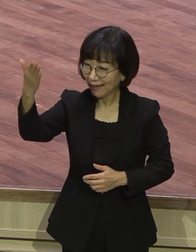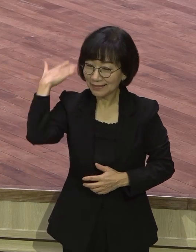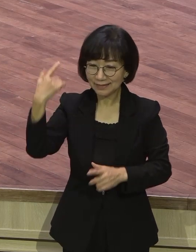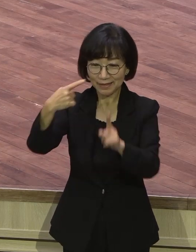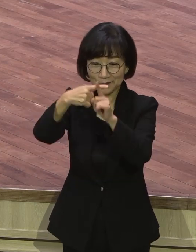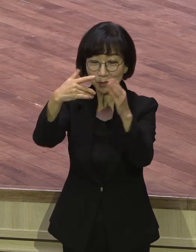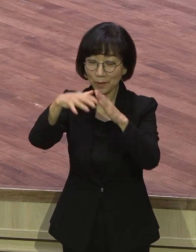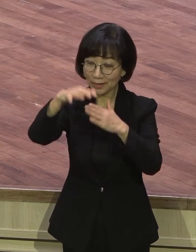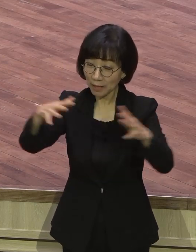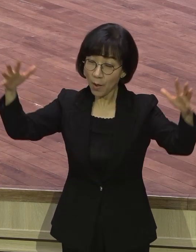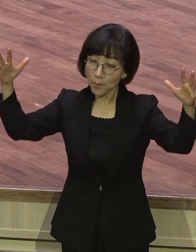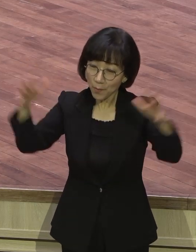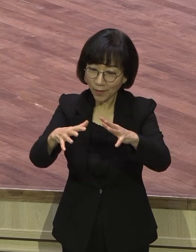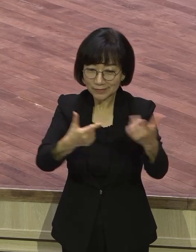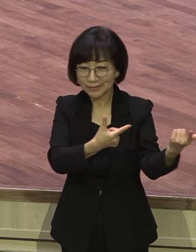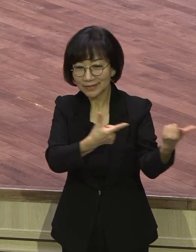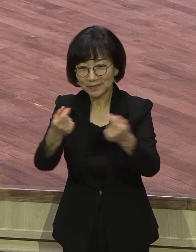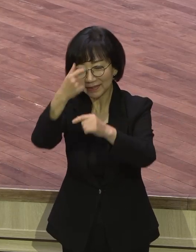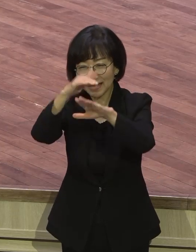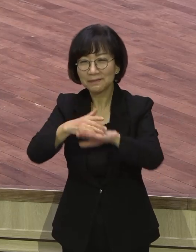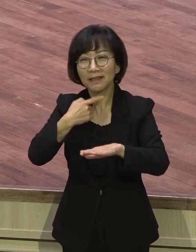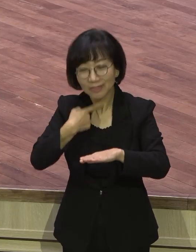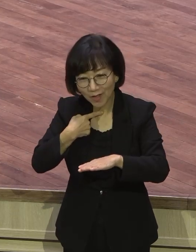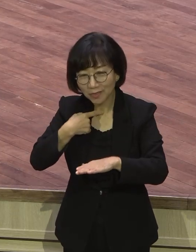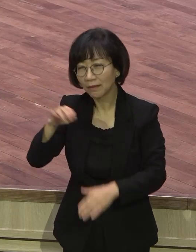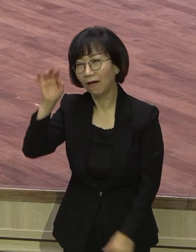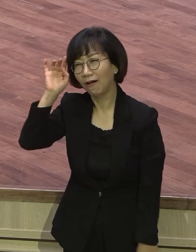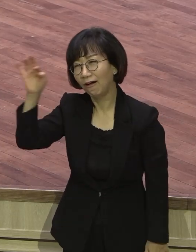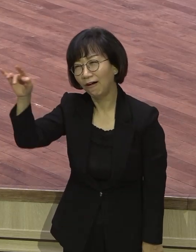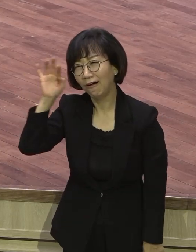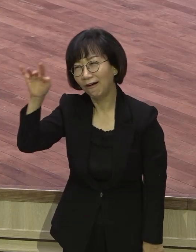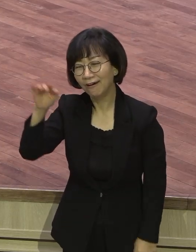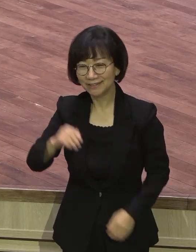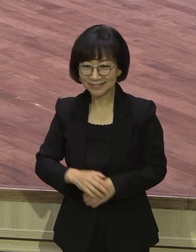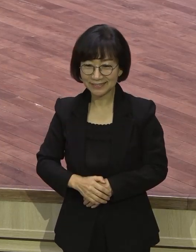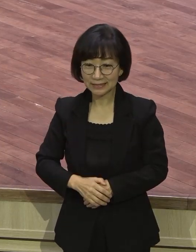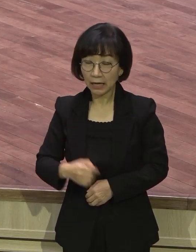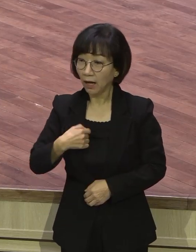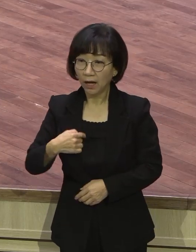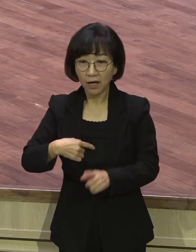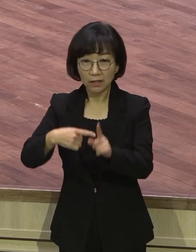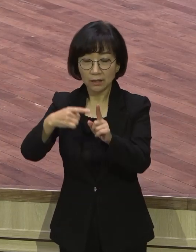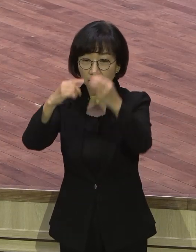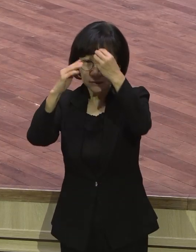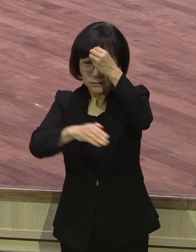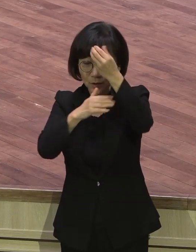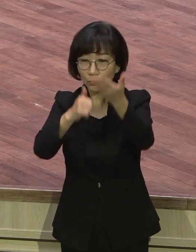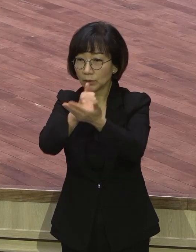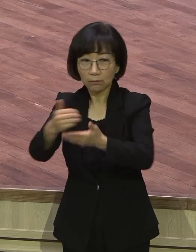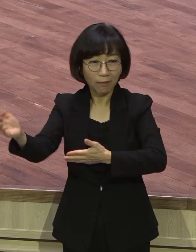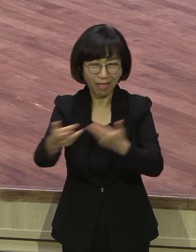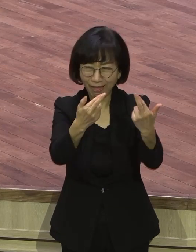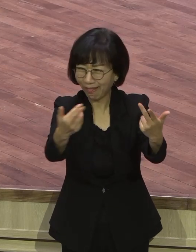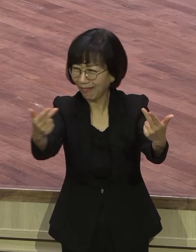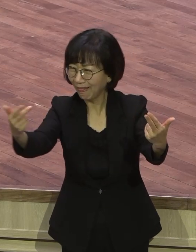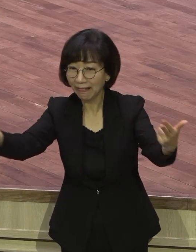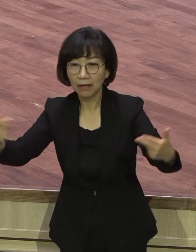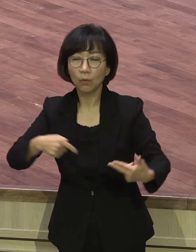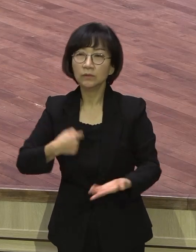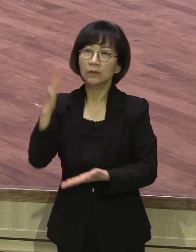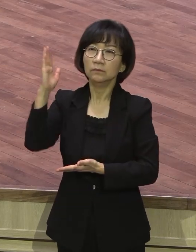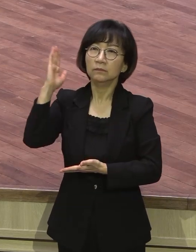시간들이 너무 그립고 제가 이렇게 성도 없이 빈 예배당에서 설교한 지가 지금 몇 주가